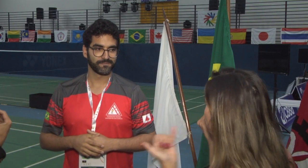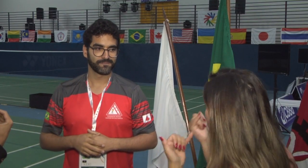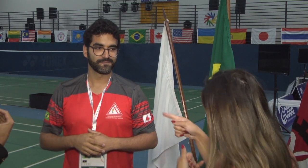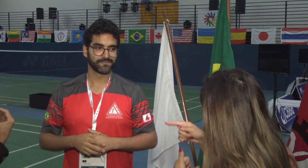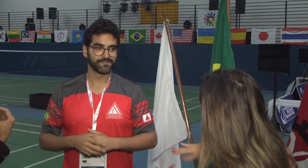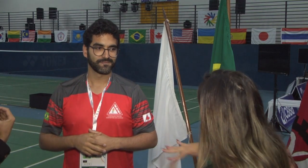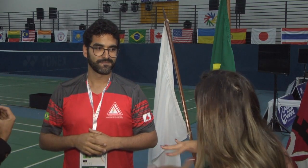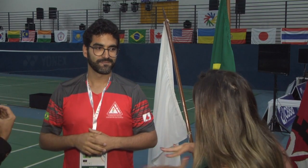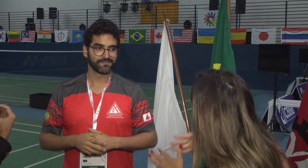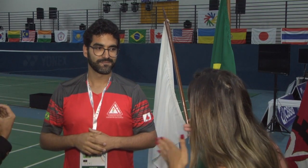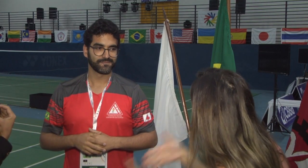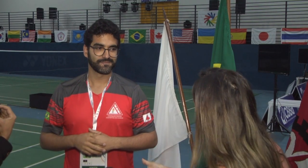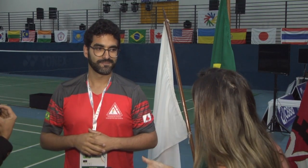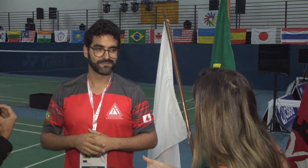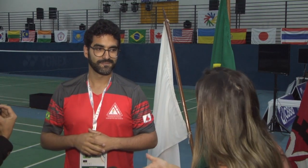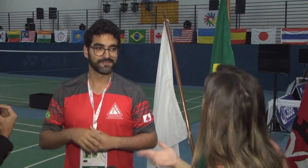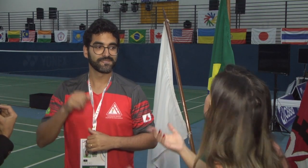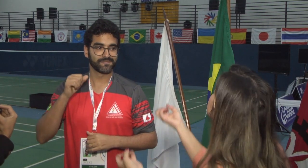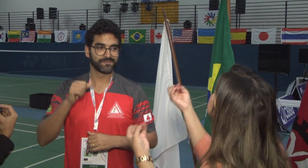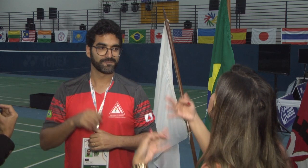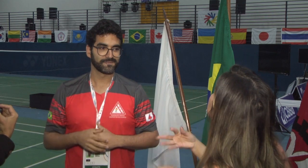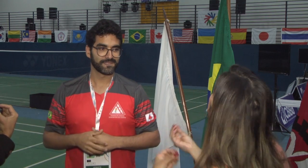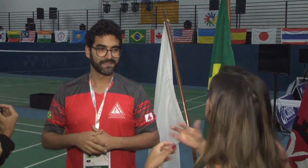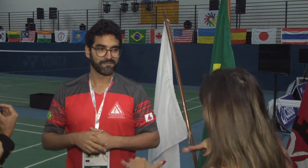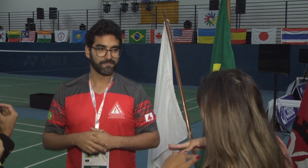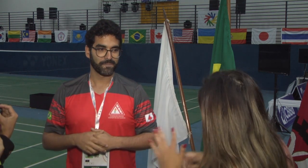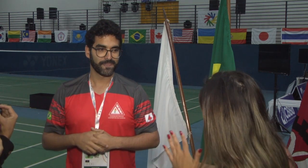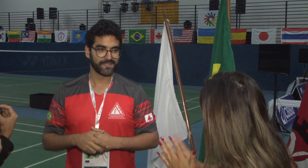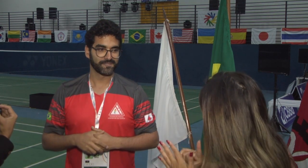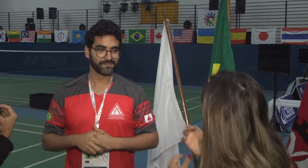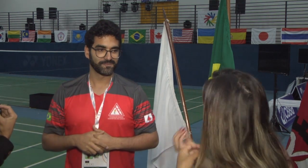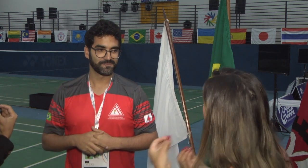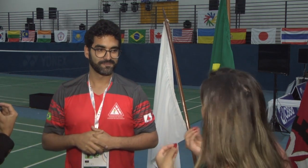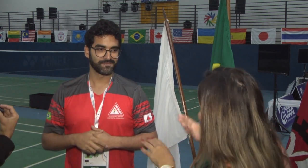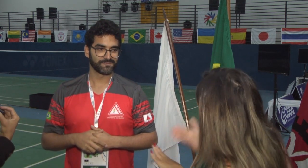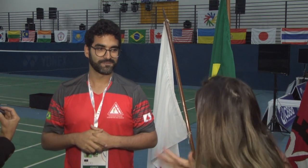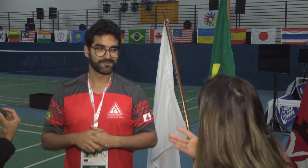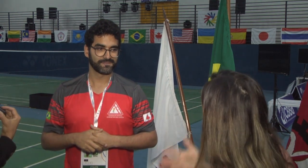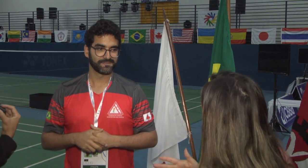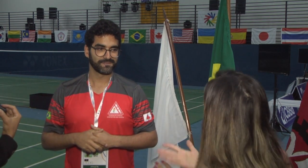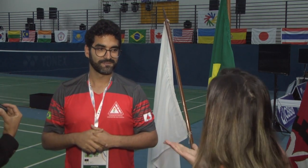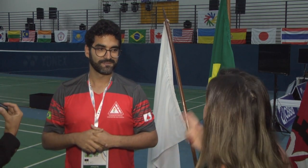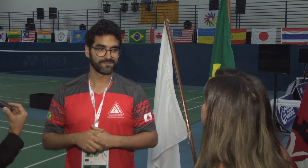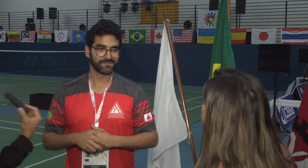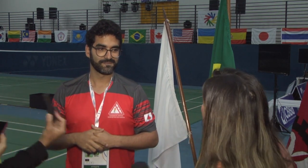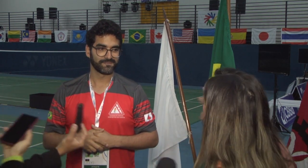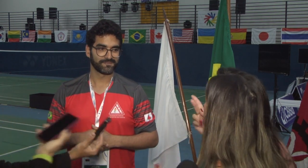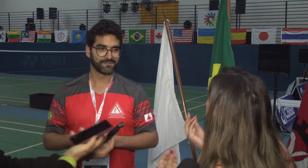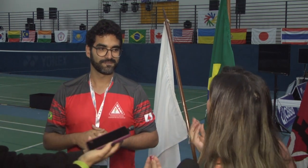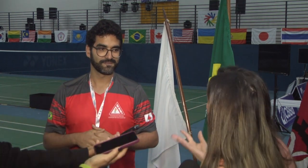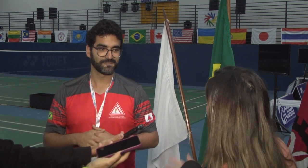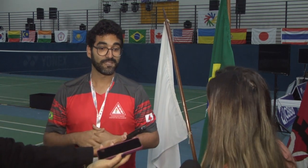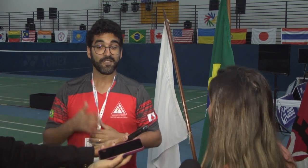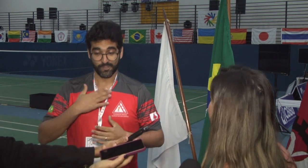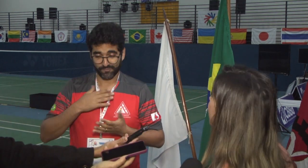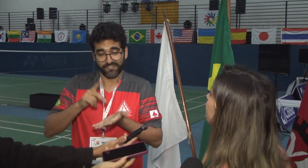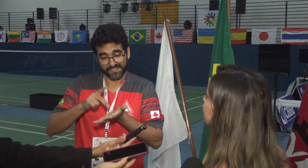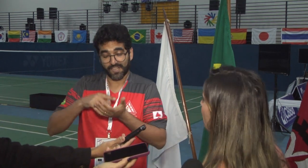competição, como é foi a sua preparação para disputar esse Mundial, que era o sonho seu, na sua casa? Então,